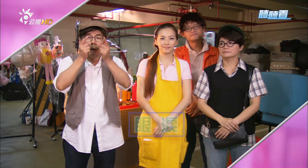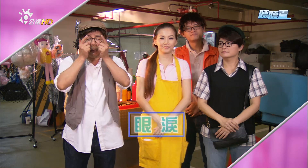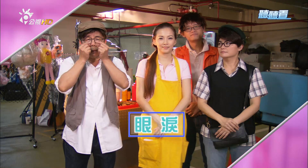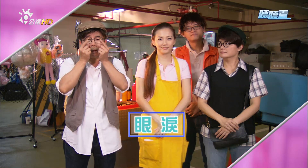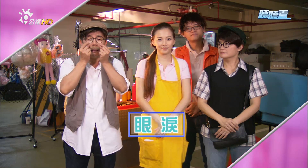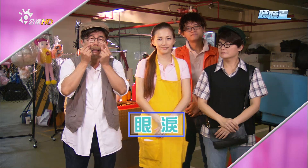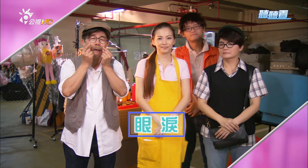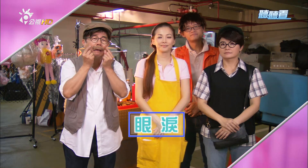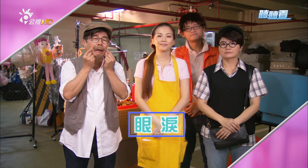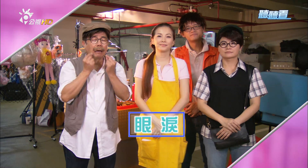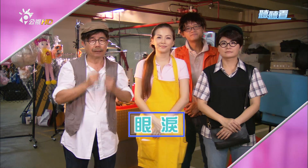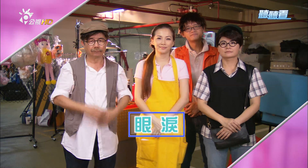眼泪，